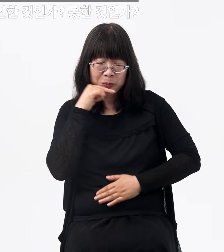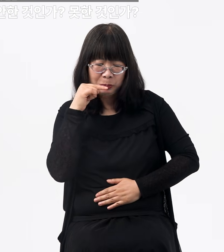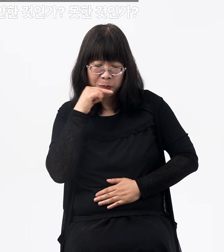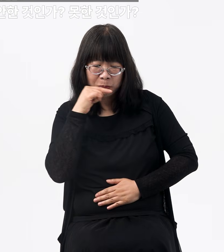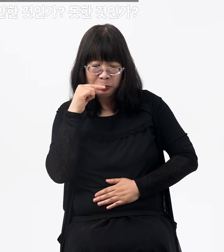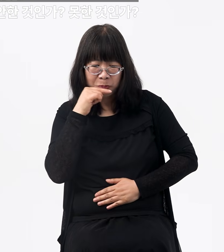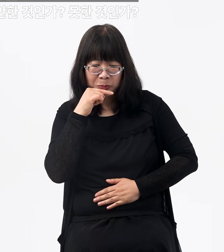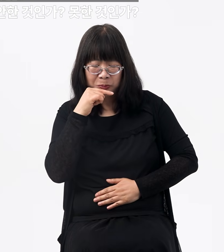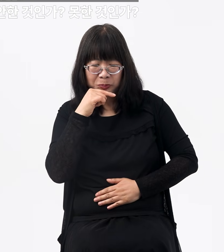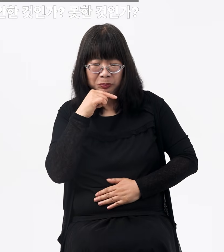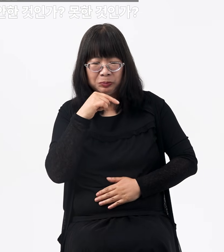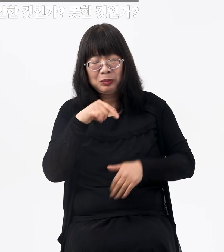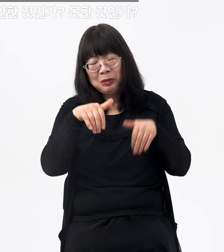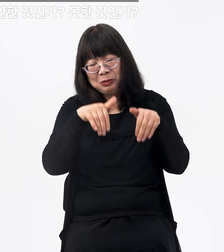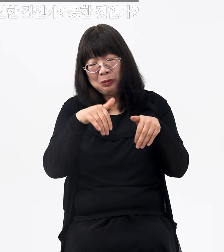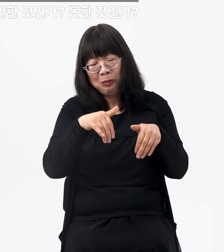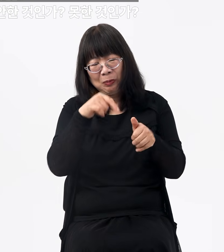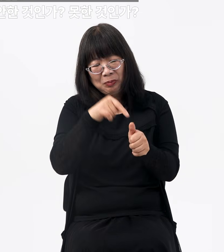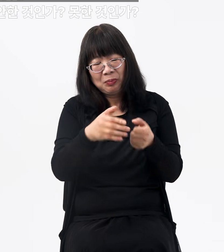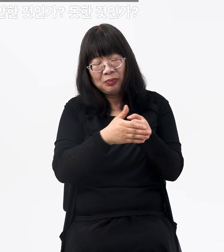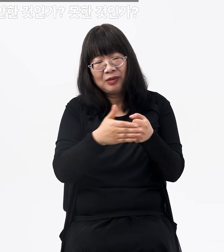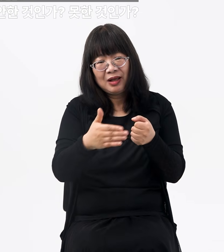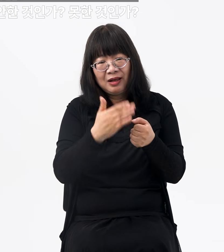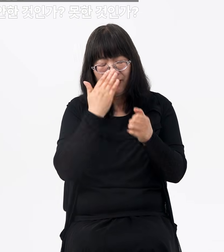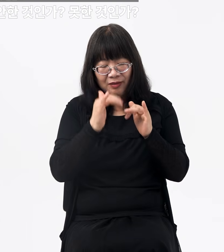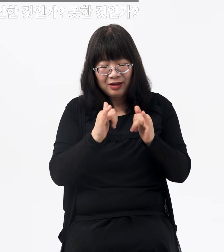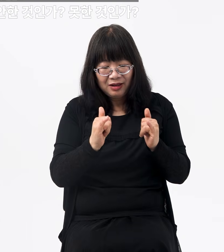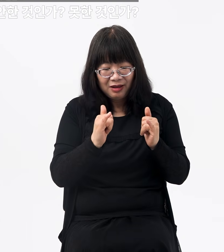혹독한 불임에 백성들은 점점 피폐해지고 지쳐갔습니다.